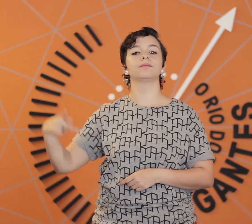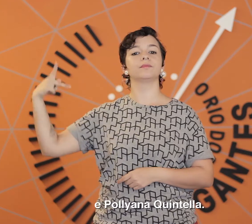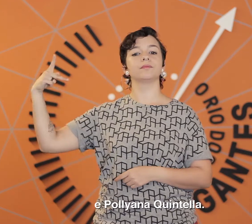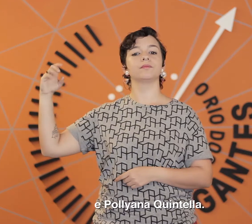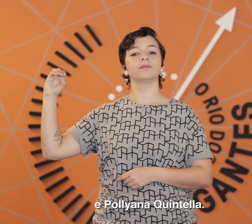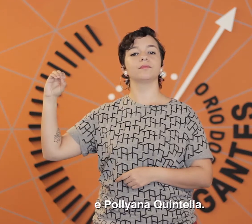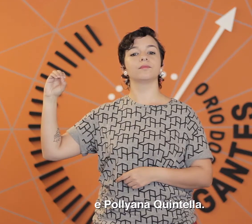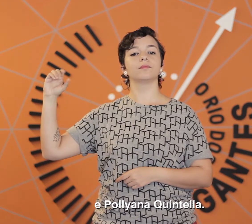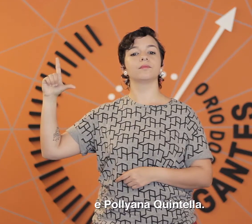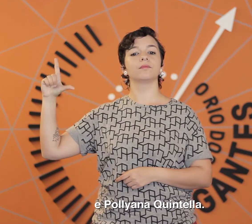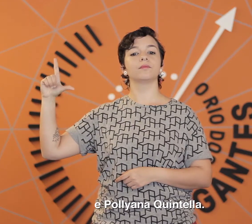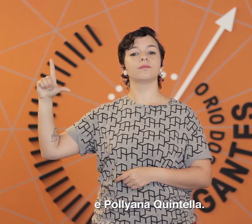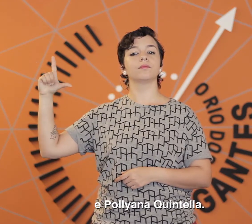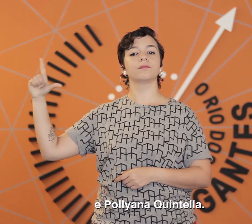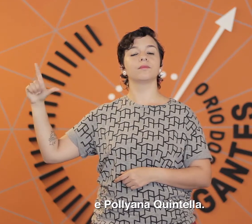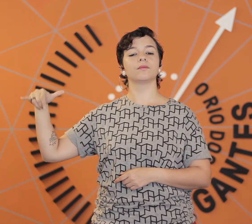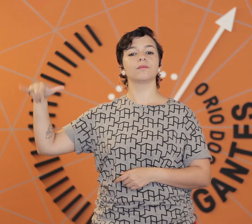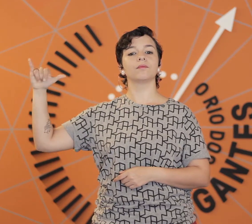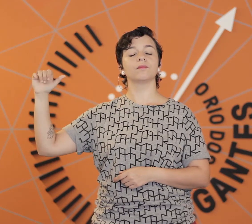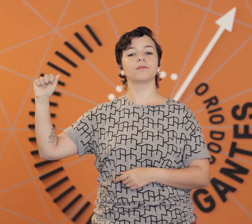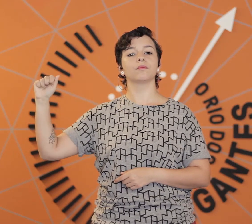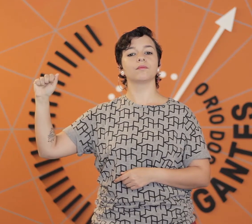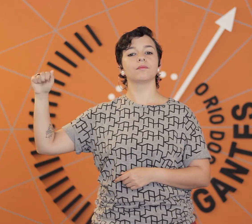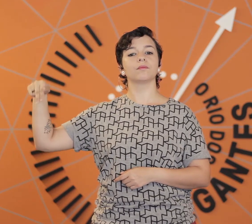e Poliana Quintela.